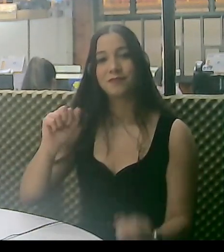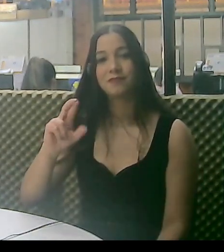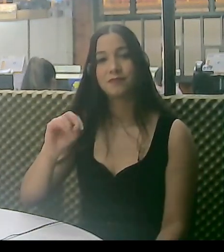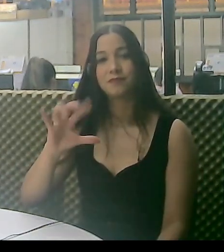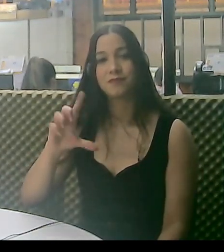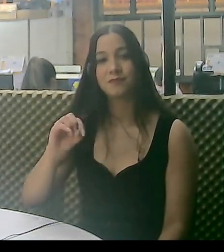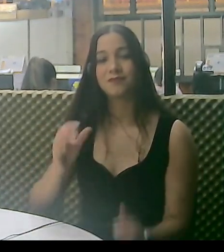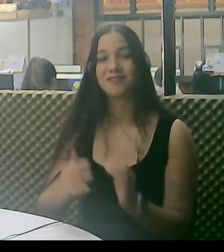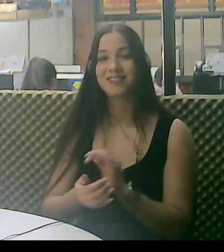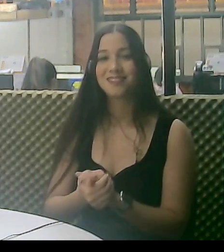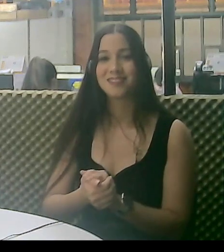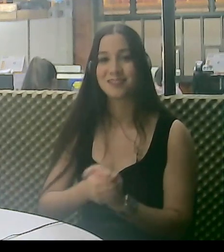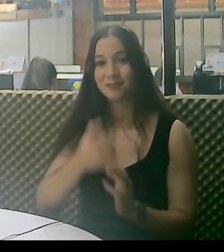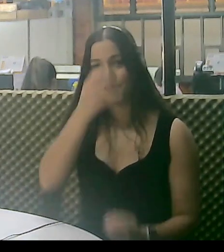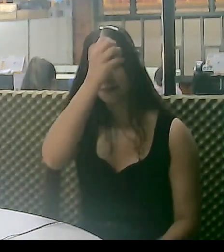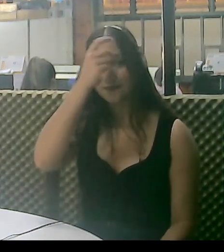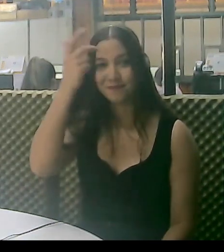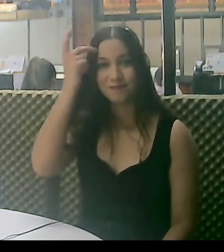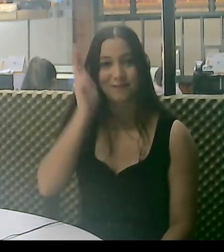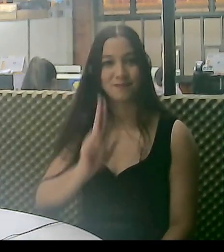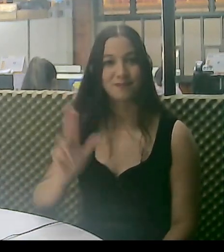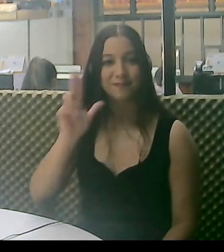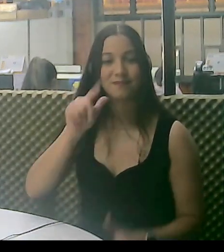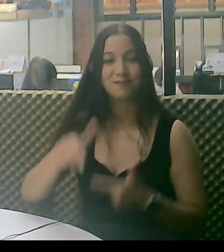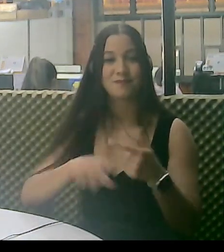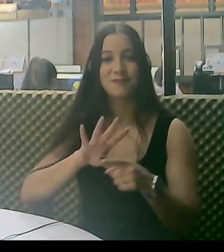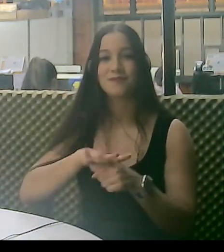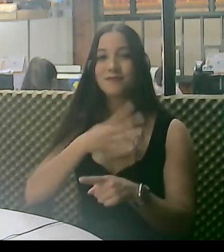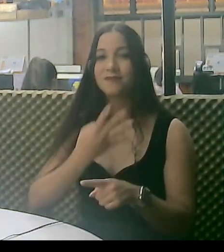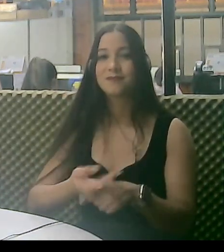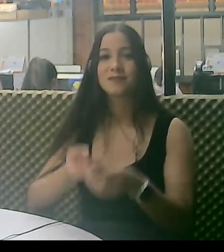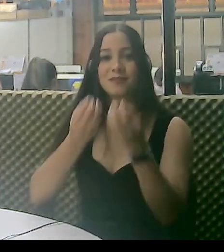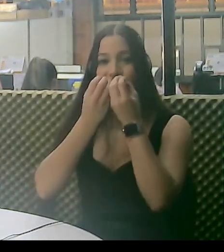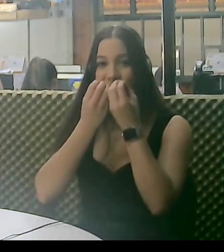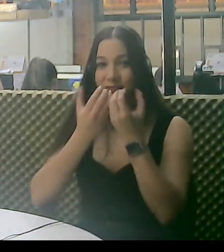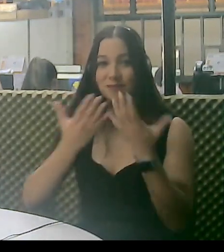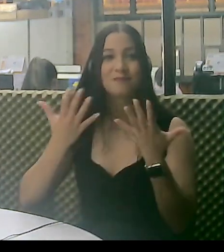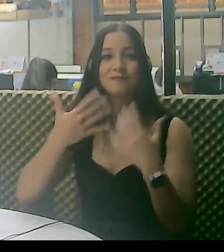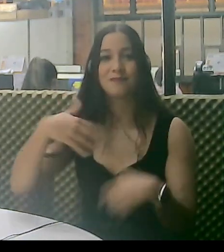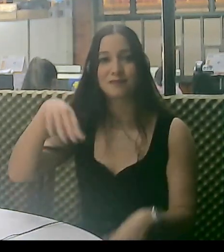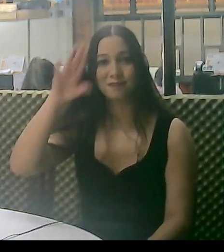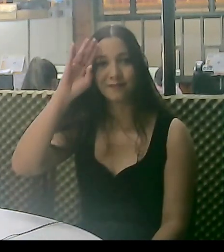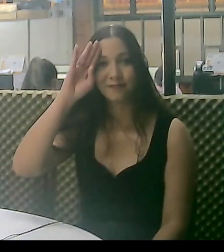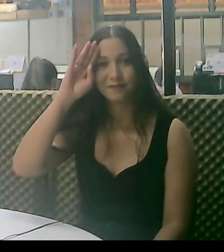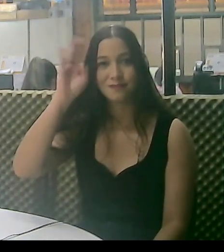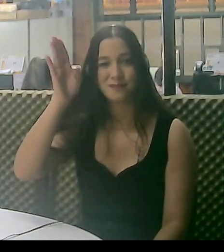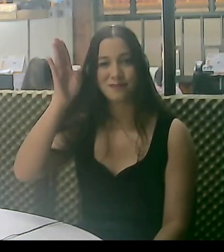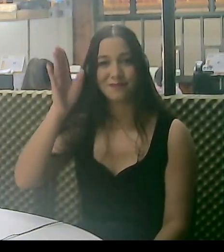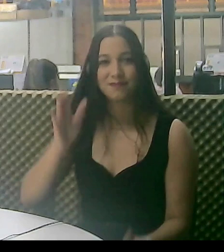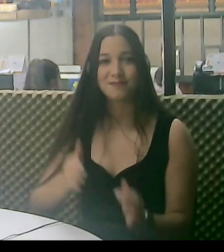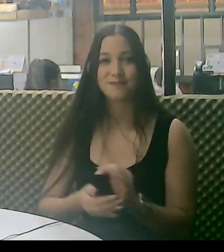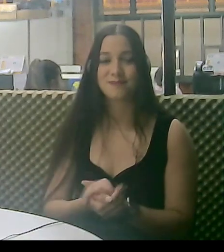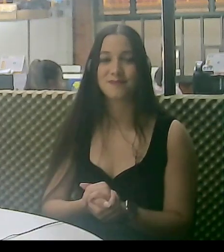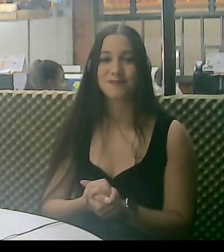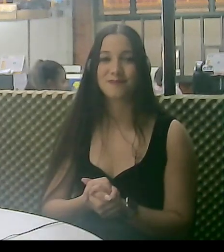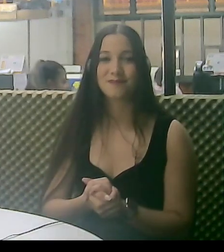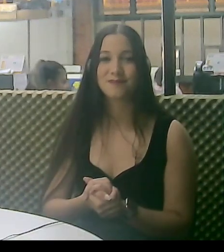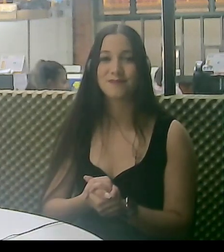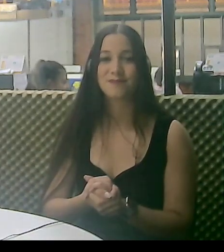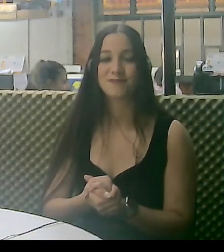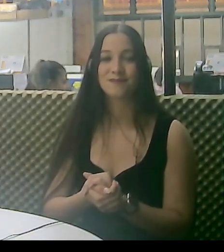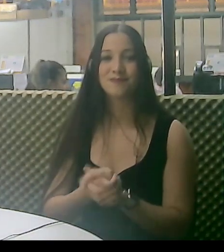Comunicação, Marco Túlio de Castro Kalimann. Prefeitura de Uberlândia. Fazer mais, fazer bem. Até a